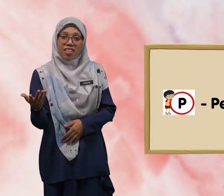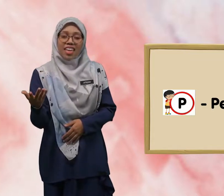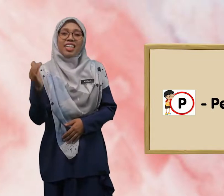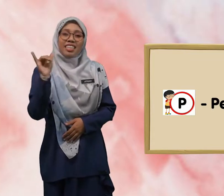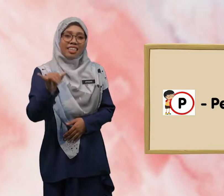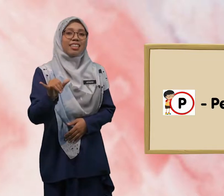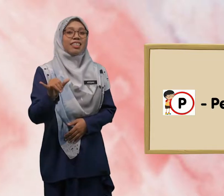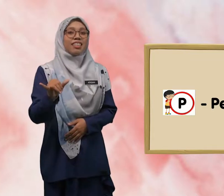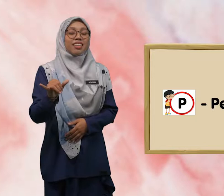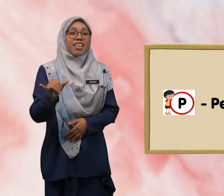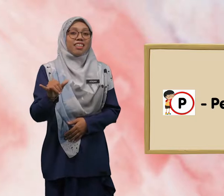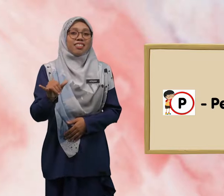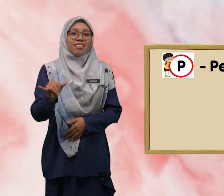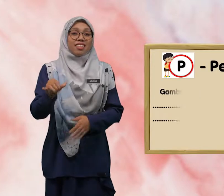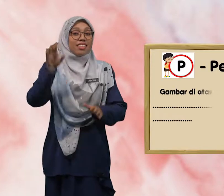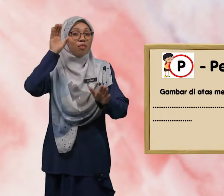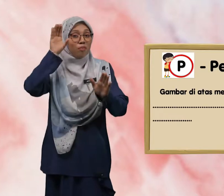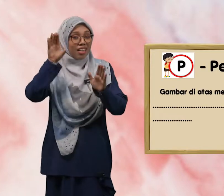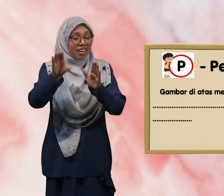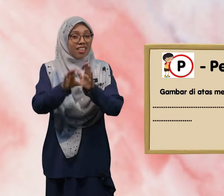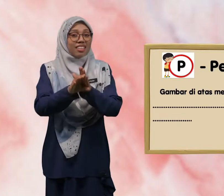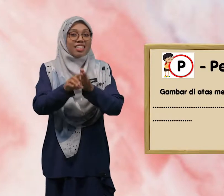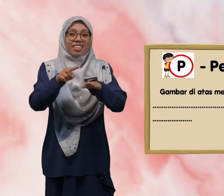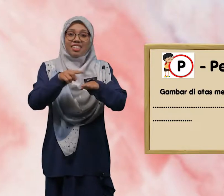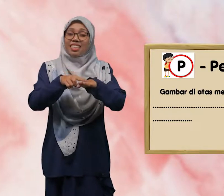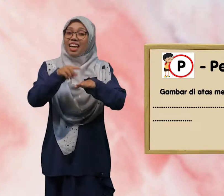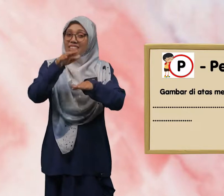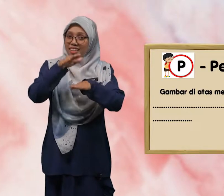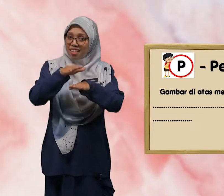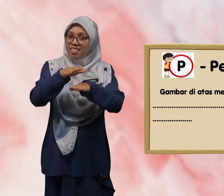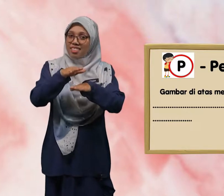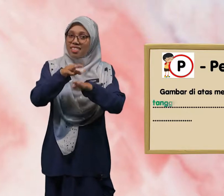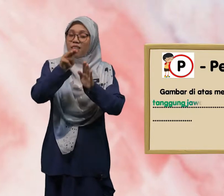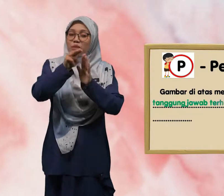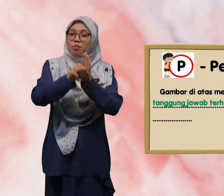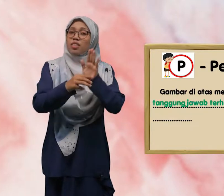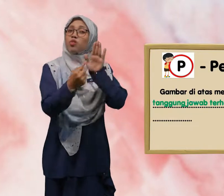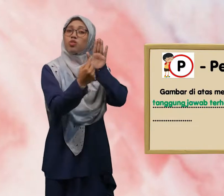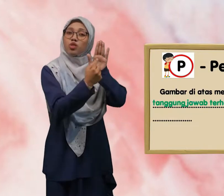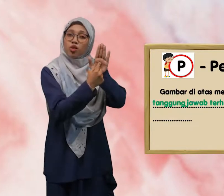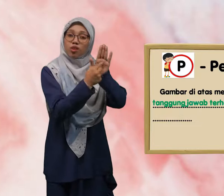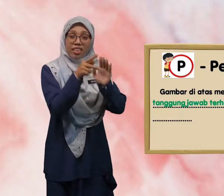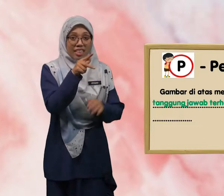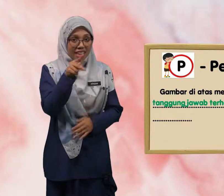ya gambar di atas menunjukkan